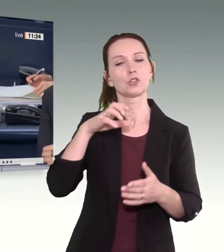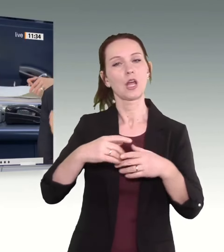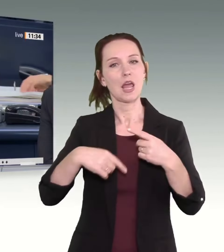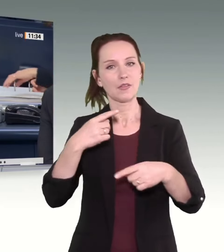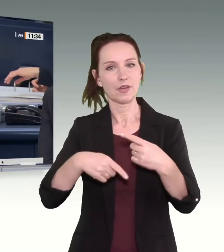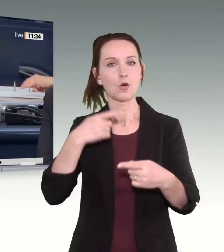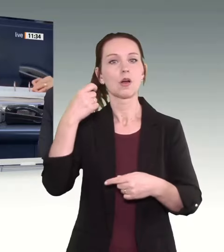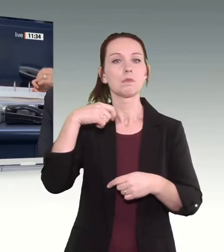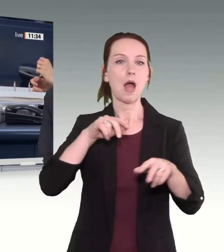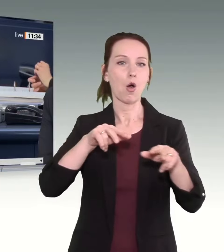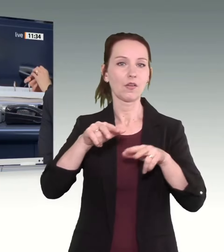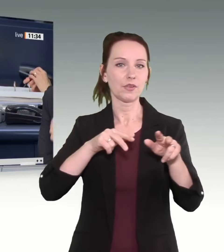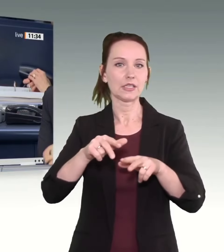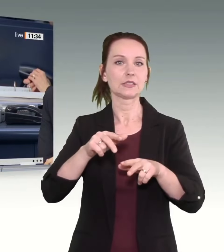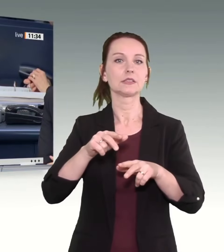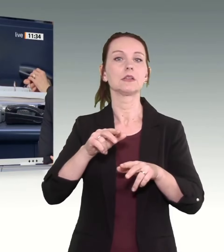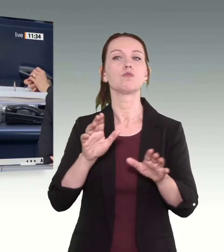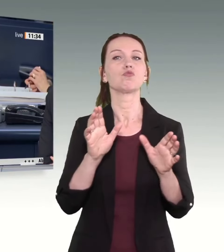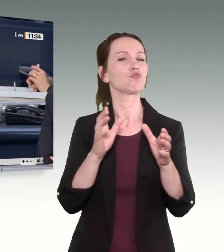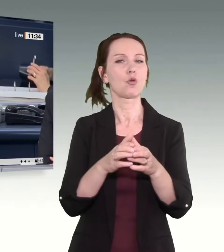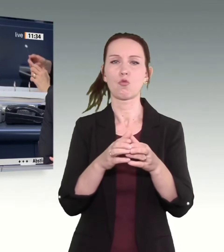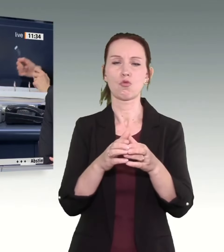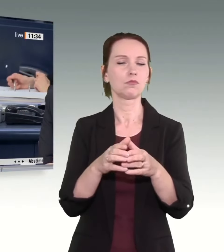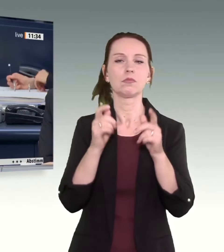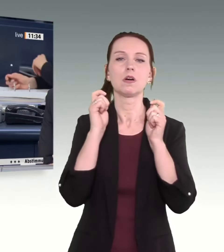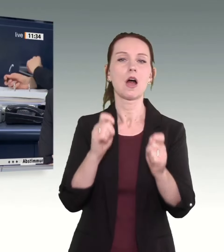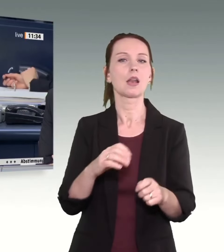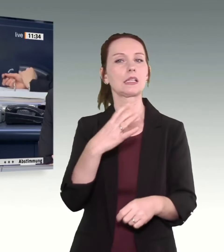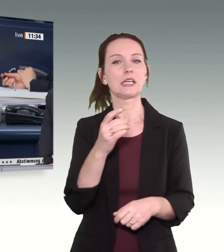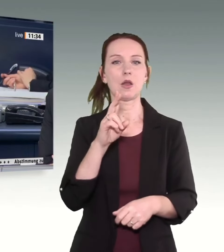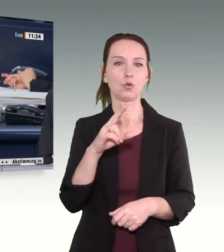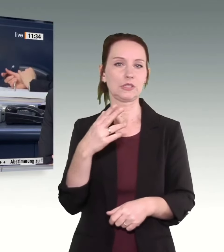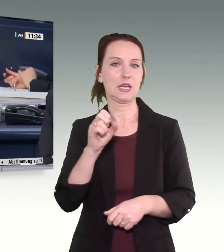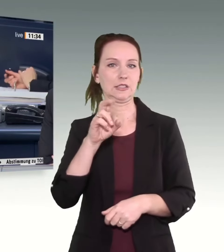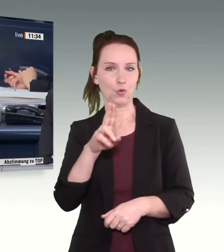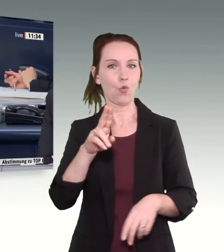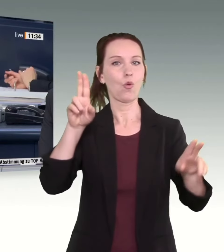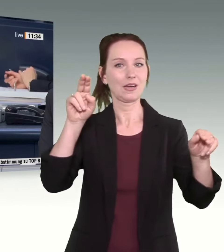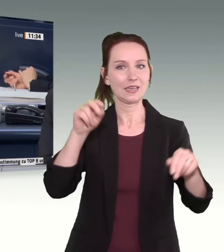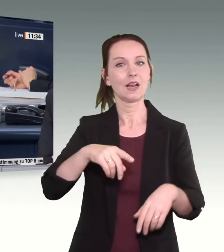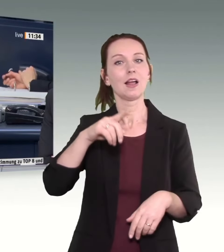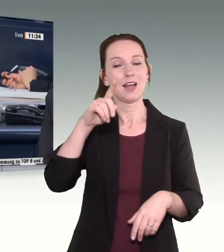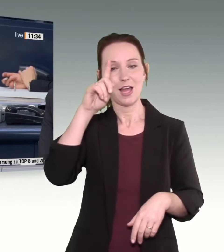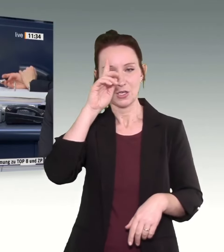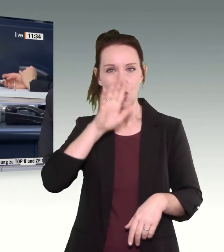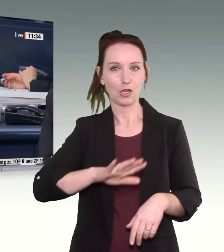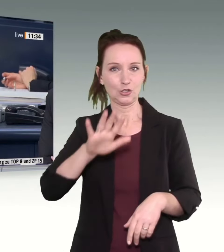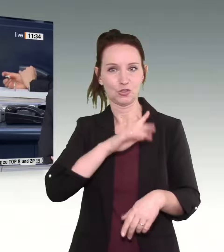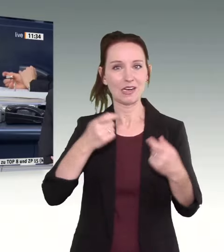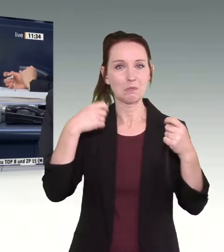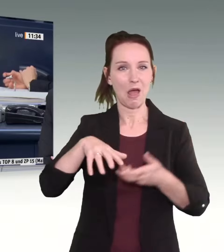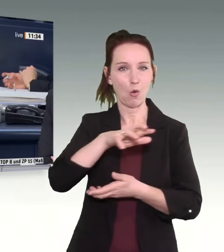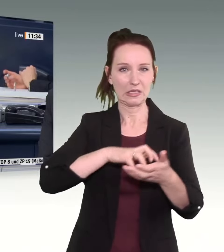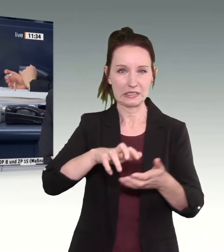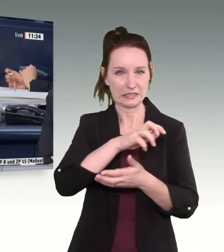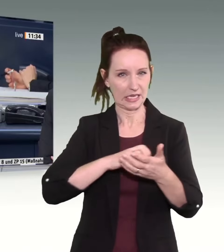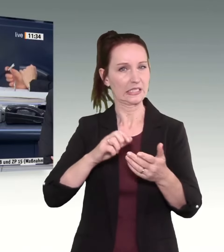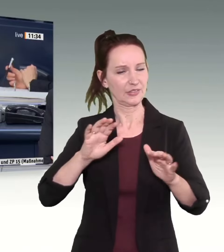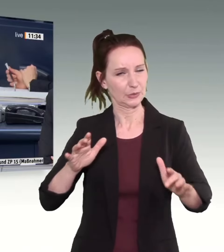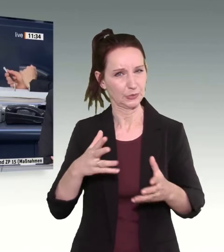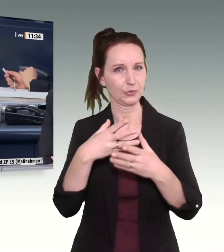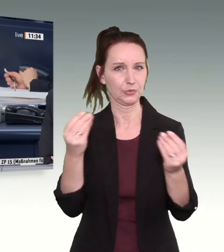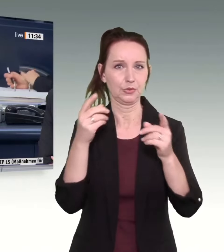Bauwesen und Kommunen zu dem Antrag der Fraktion der CDU und CSU mit dem Titel Deutschland aus der Baukrise führen, jetzt wirksame Maßnahmen für bezahlbares